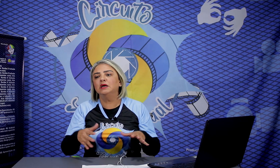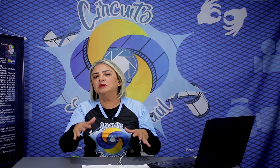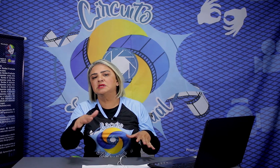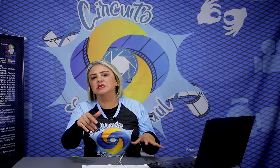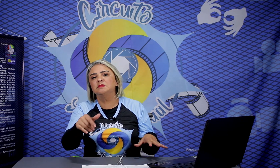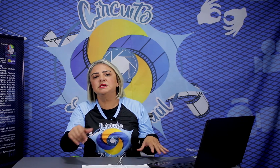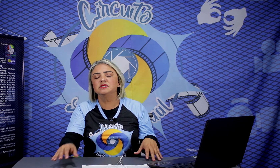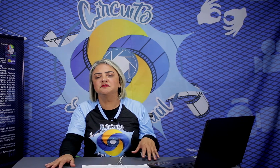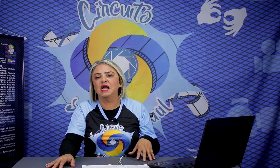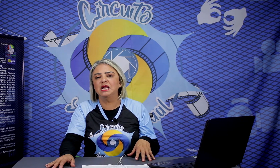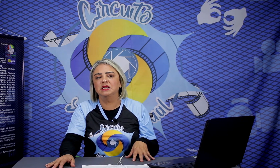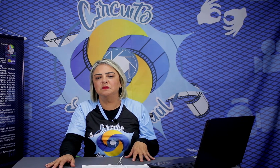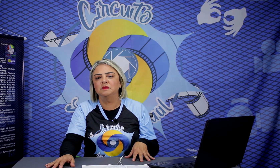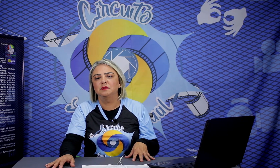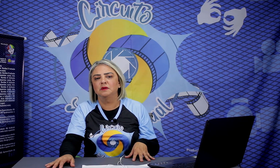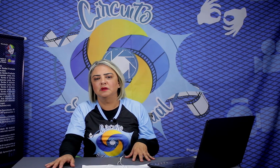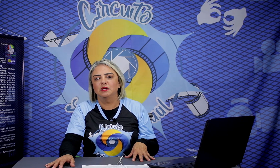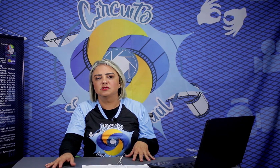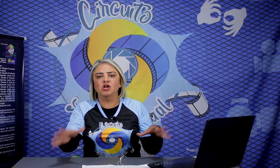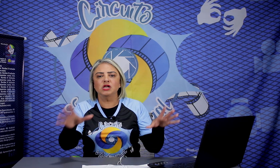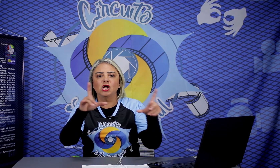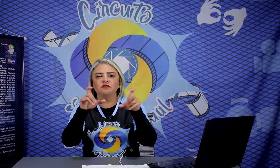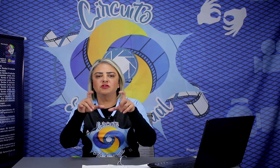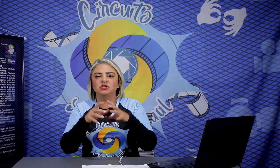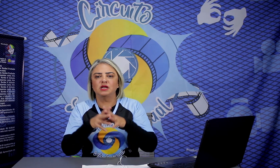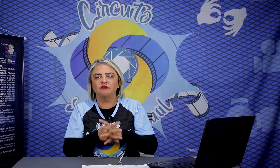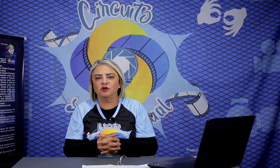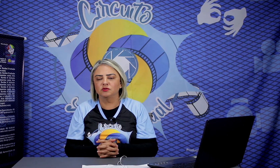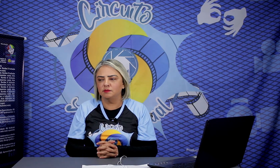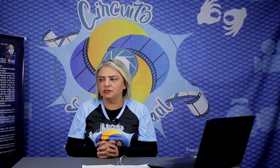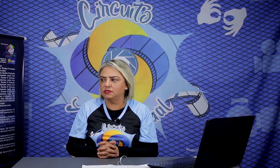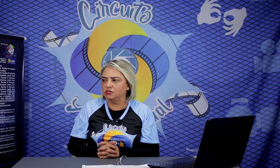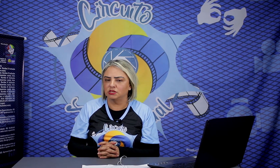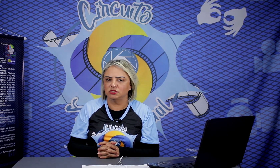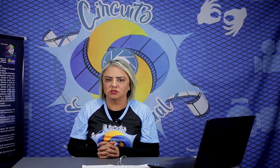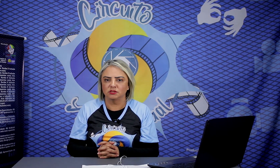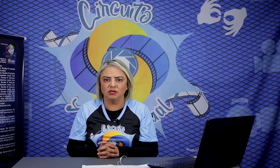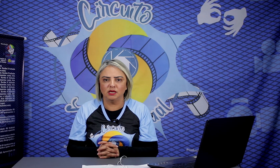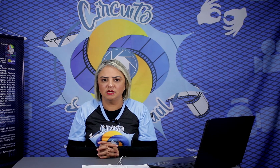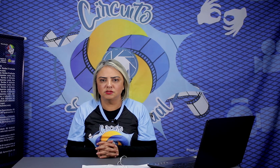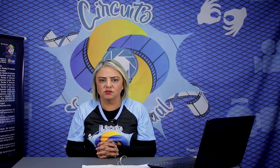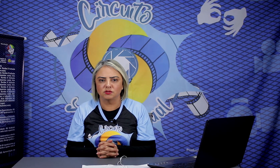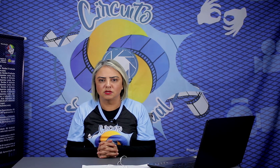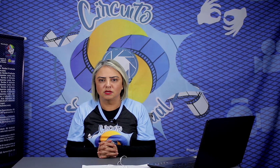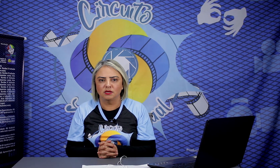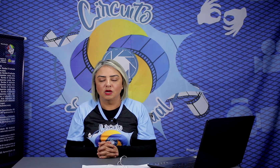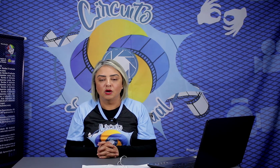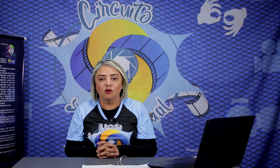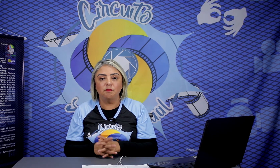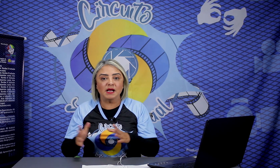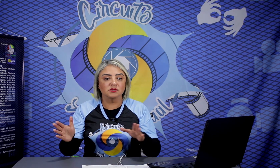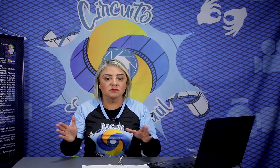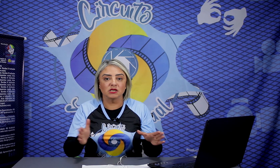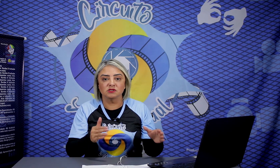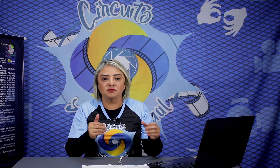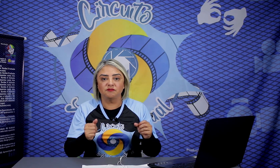vocês nem precisam ficar aí não. Só na hora que for tirar a foto. Como assim, gente? O que é isso? Ou passam na nossa